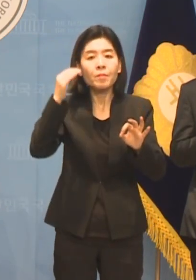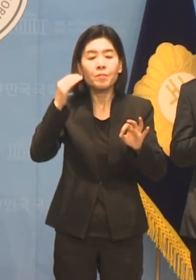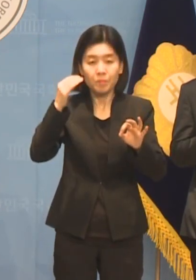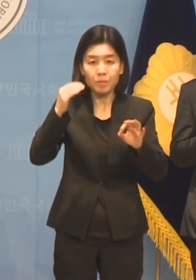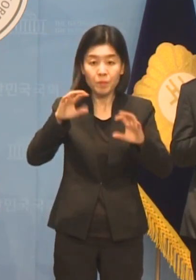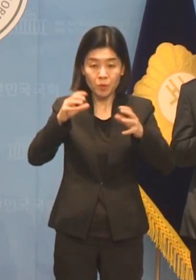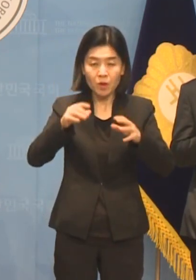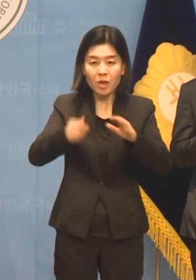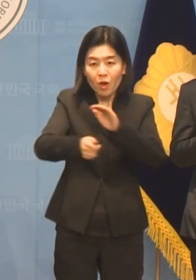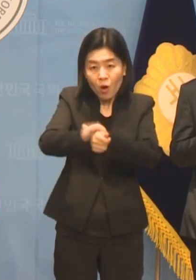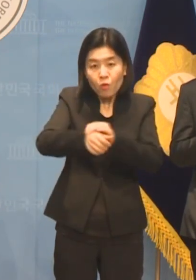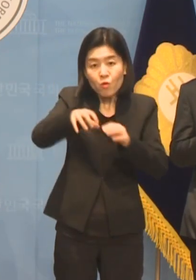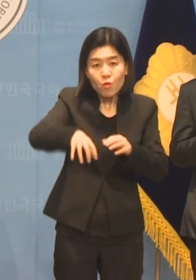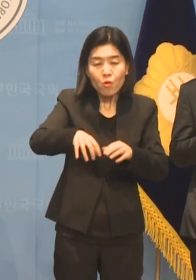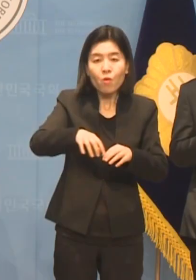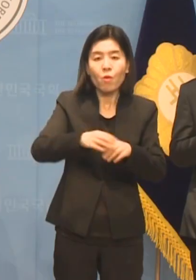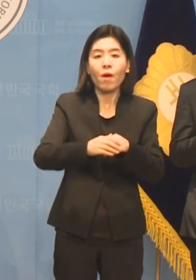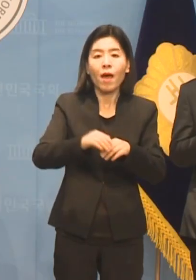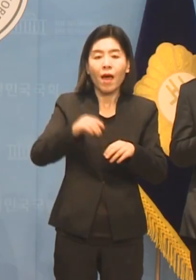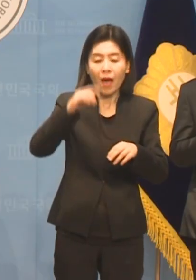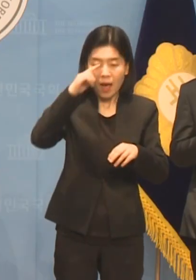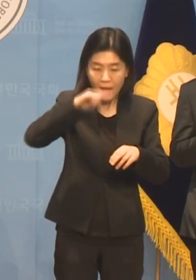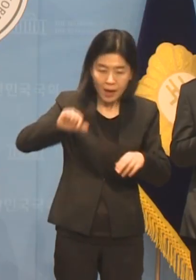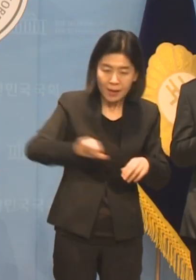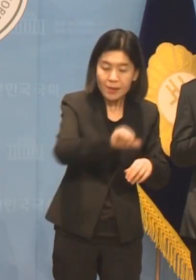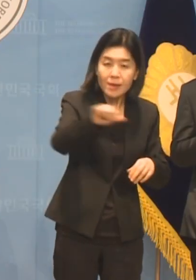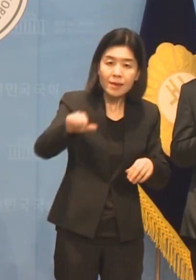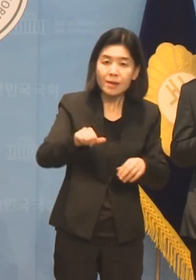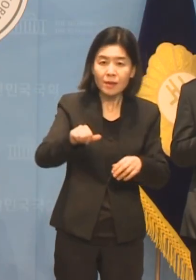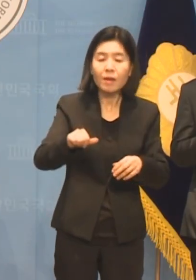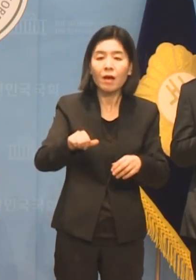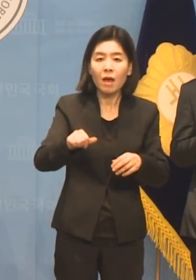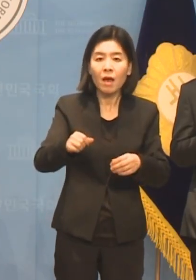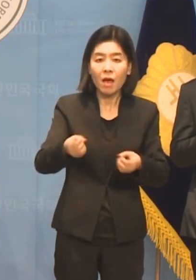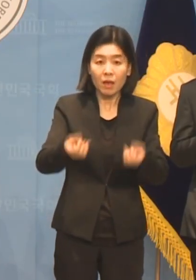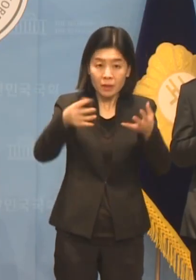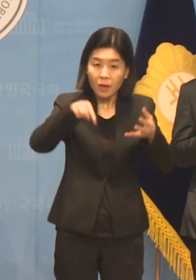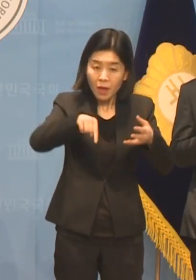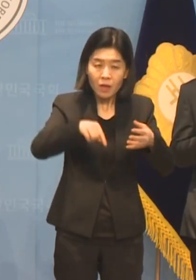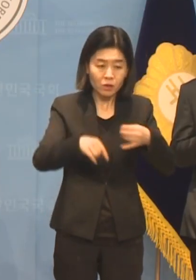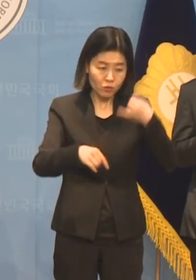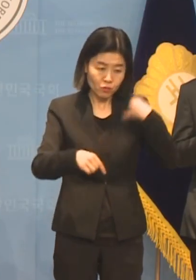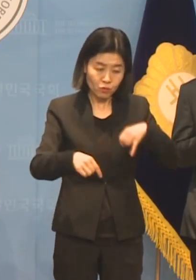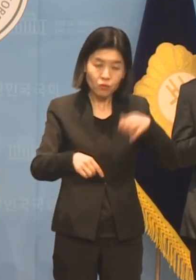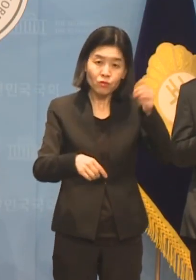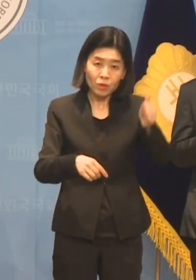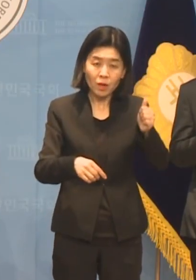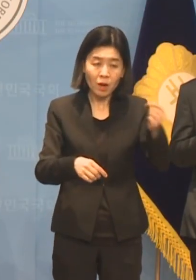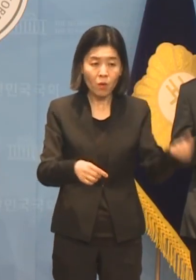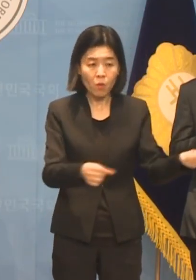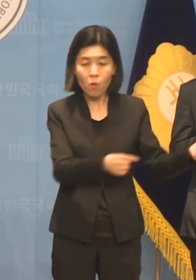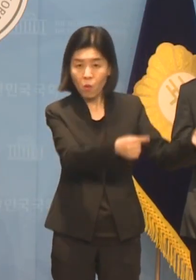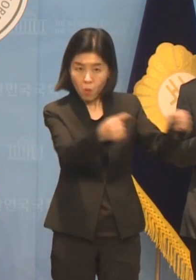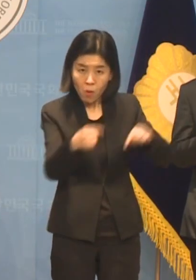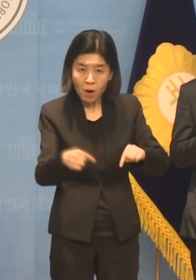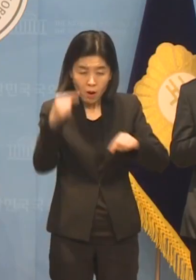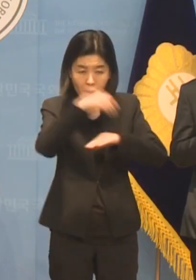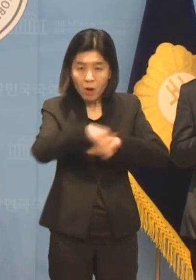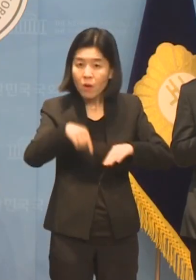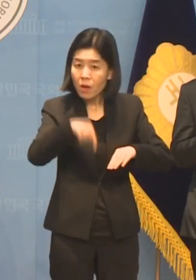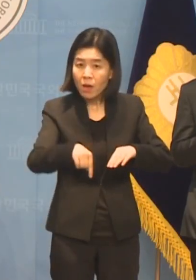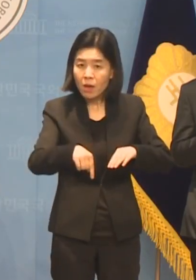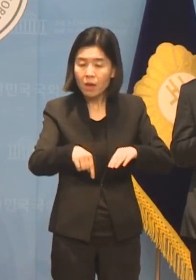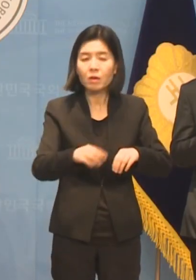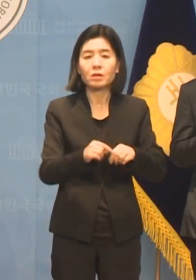열리는 에이펙에 중국의 시진핑 주석도 참석할 예정인데 이렇게 영토